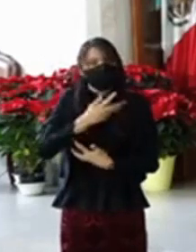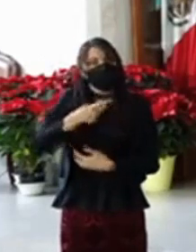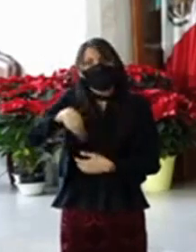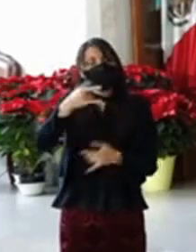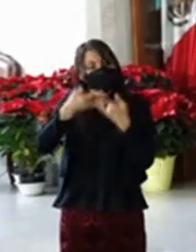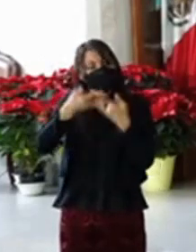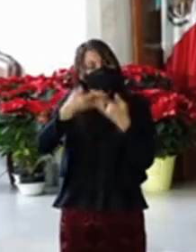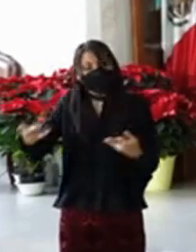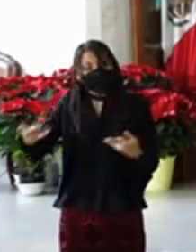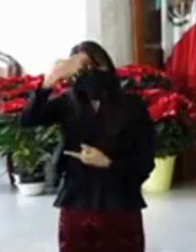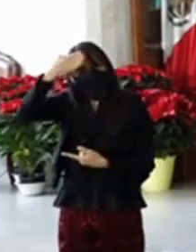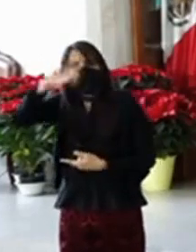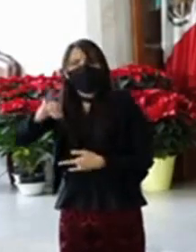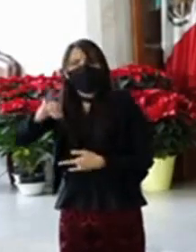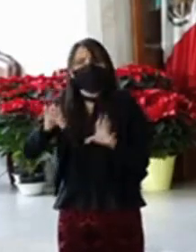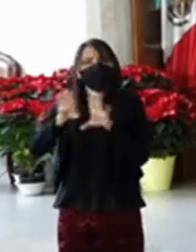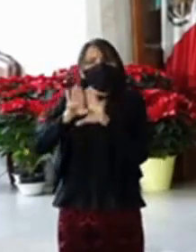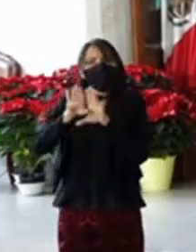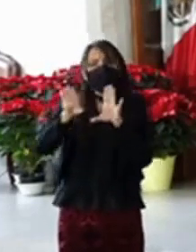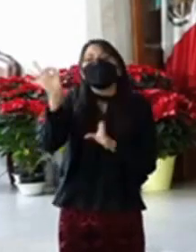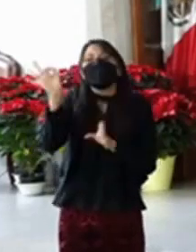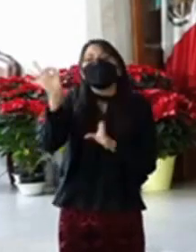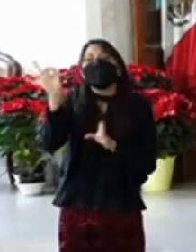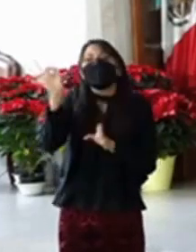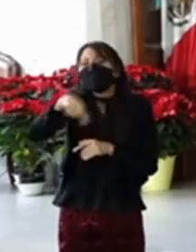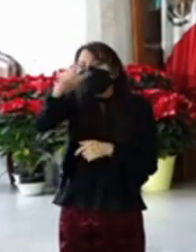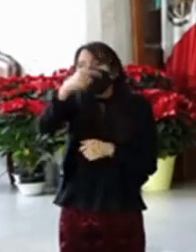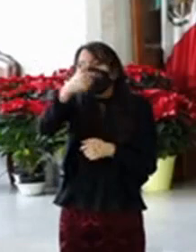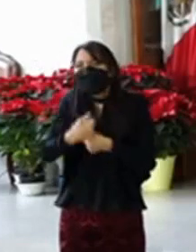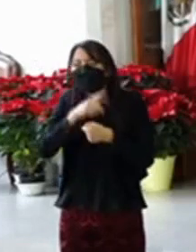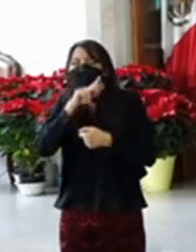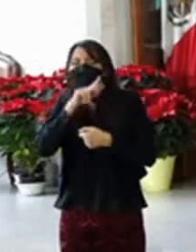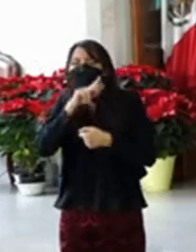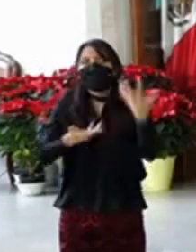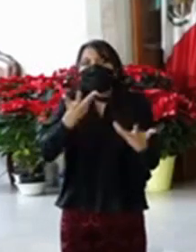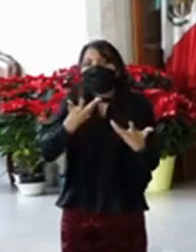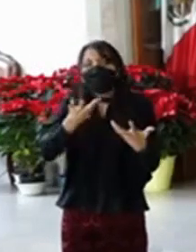los momentos más difíciles, Dios con nosotros.